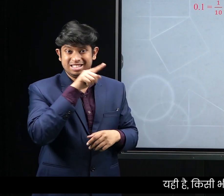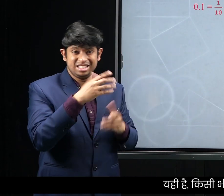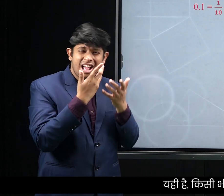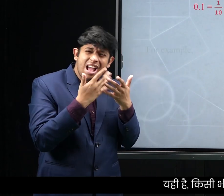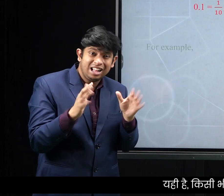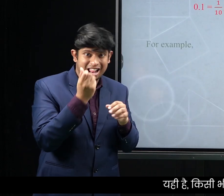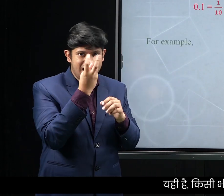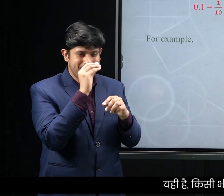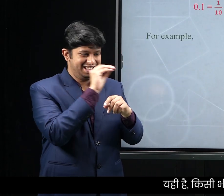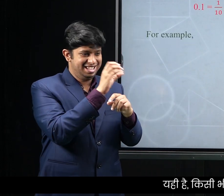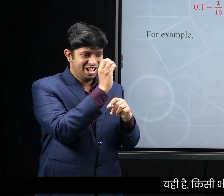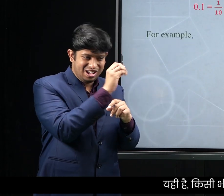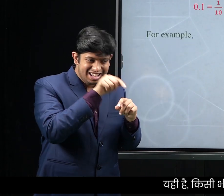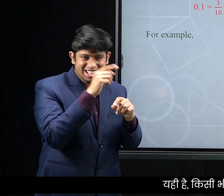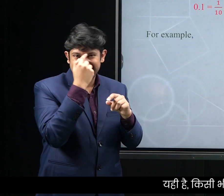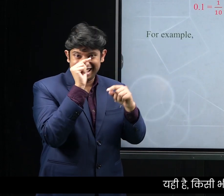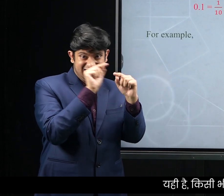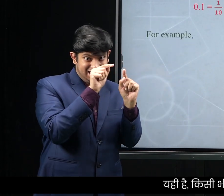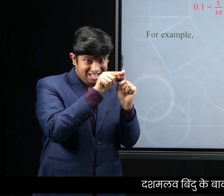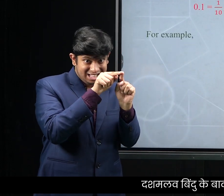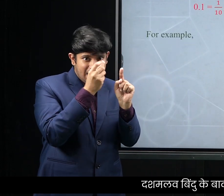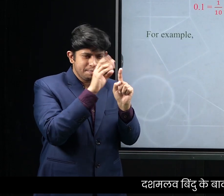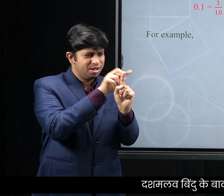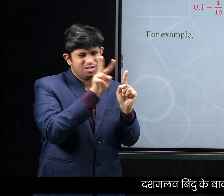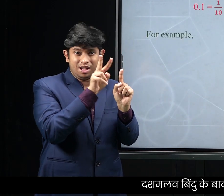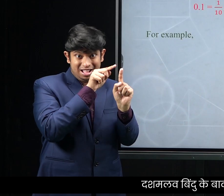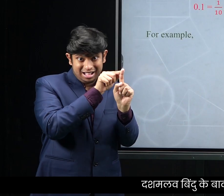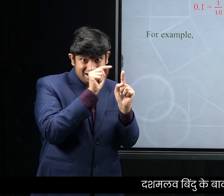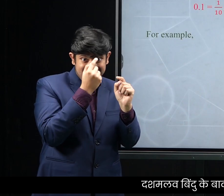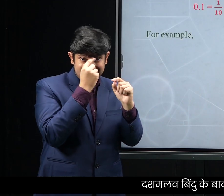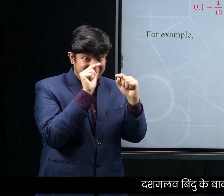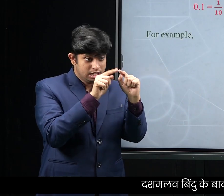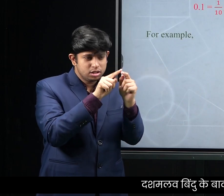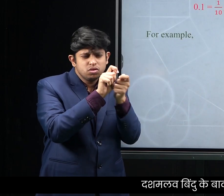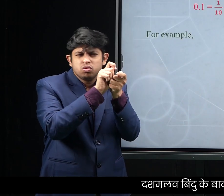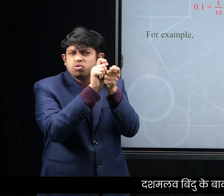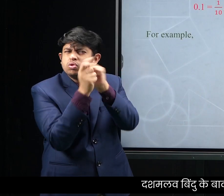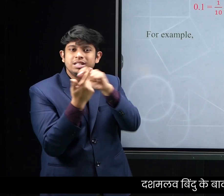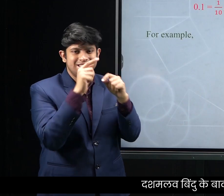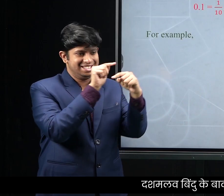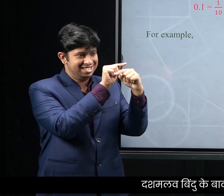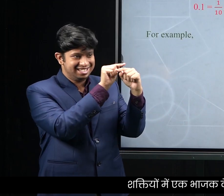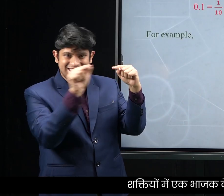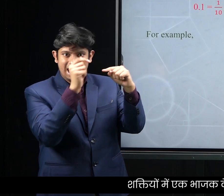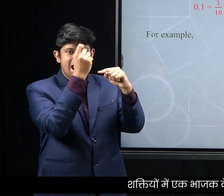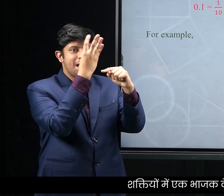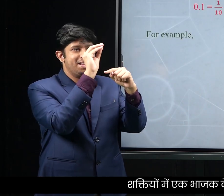यही है किसी भी दशमलव संख्या में दशमलव बिंदु के बाद प्रत्येक अंक 10 की बढ़ती शक्तियों में